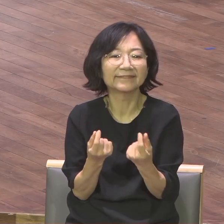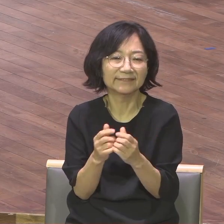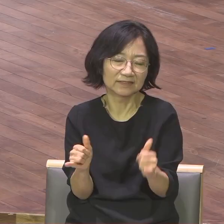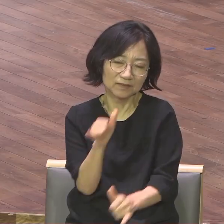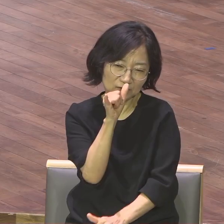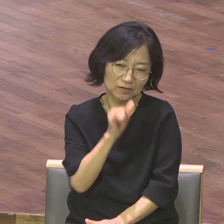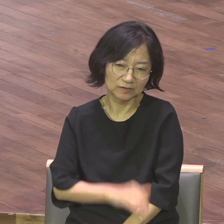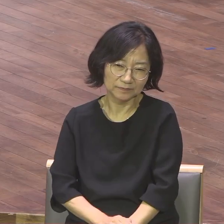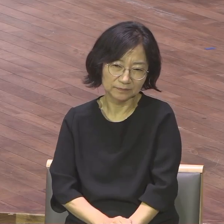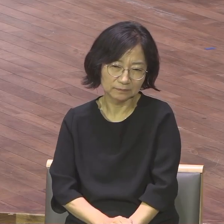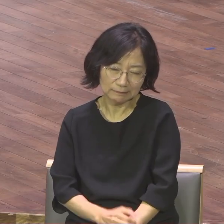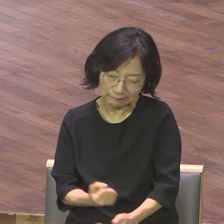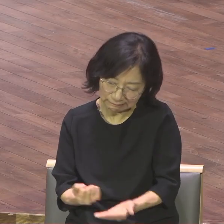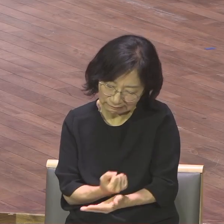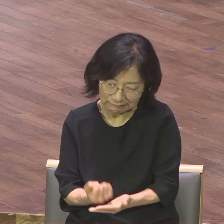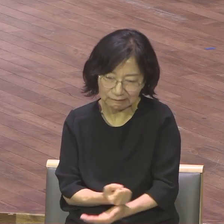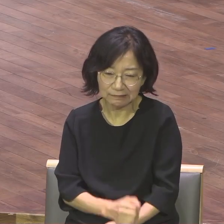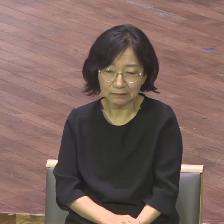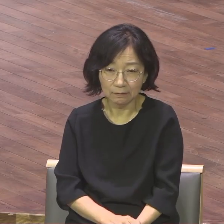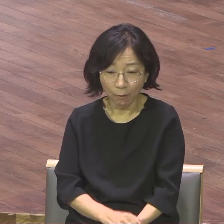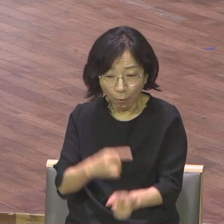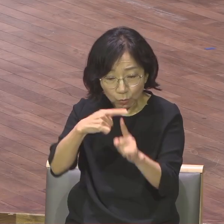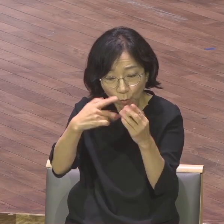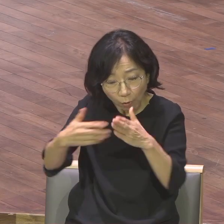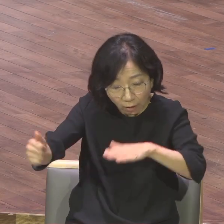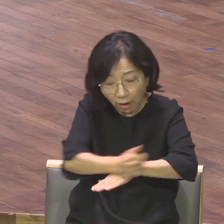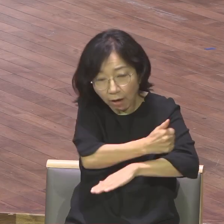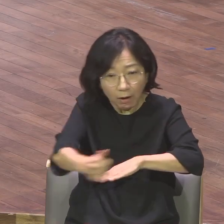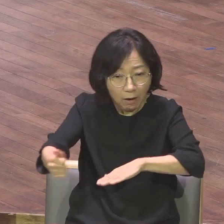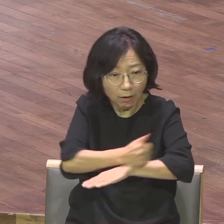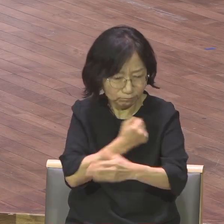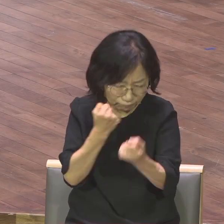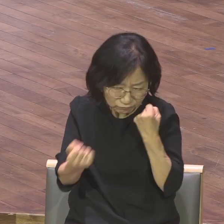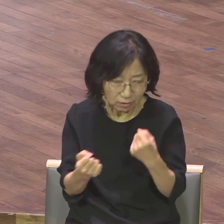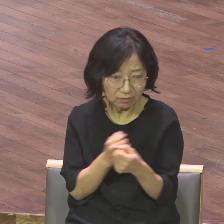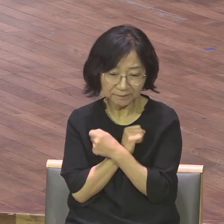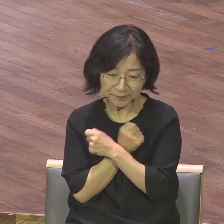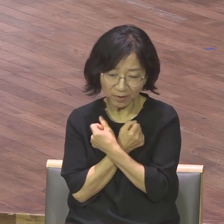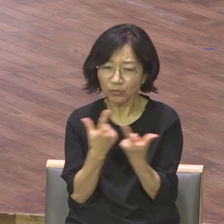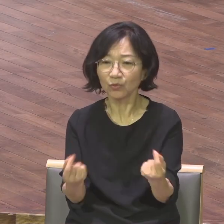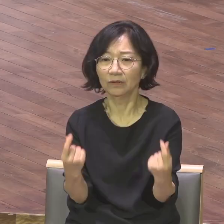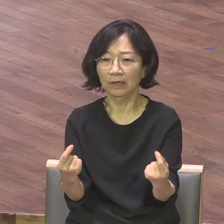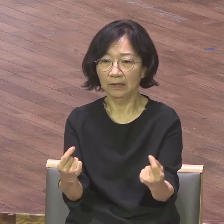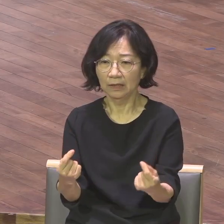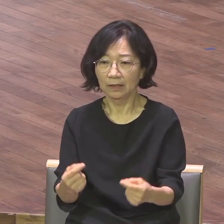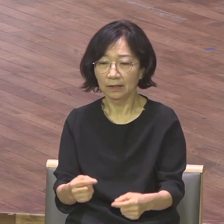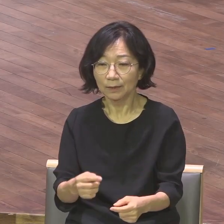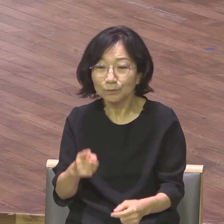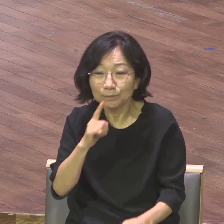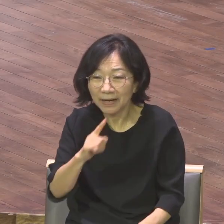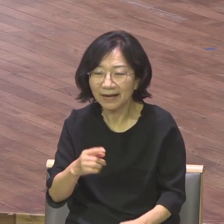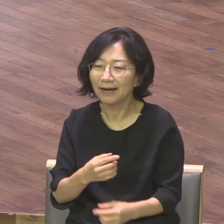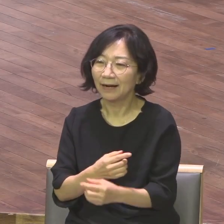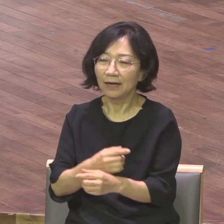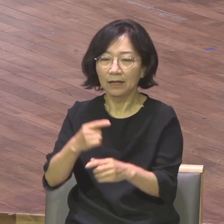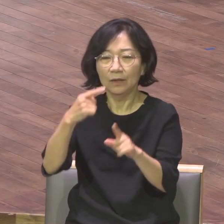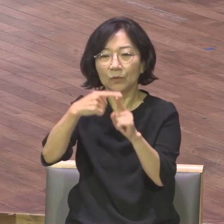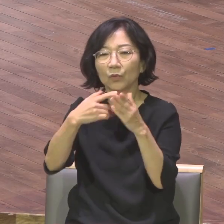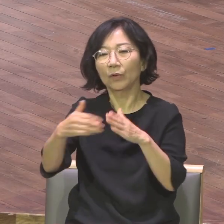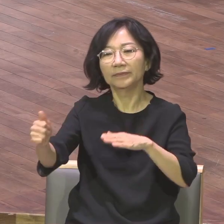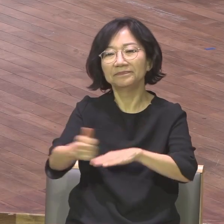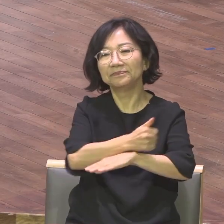인생을 살고 있는 사람들이 이 마른 뼈의 인생, 쉽게 말하세요. 교회를 다니는데 전혀 답을 찾지 못하고